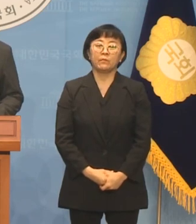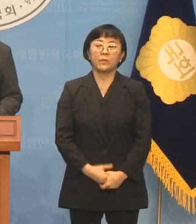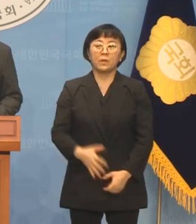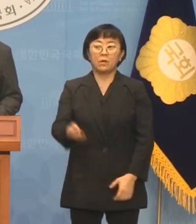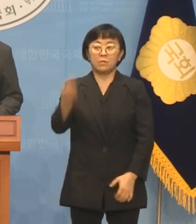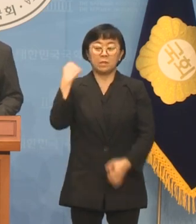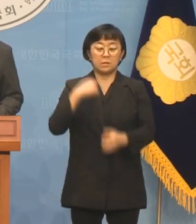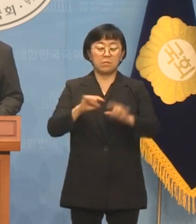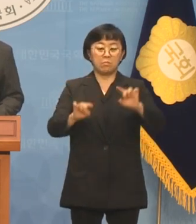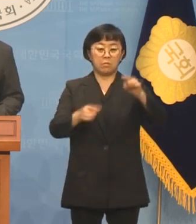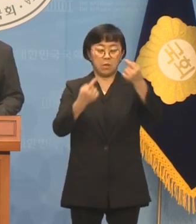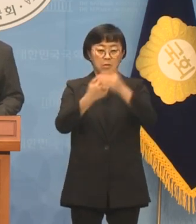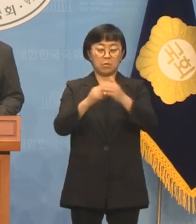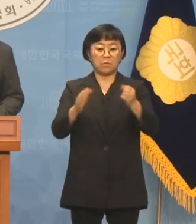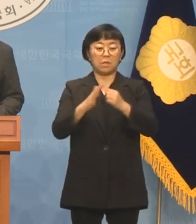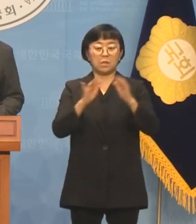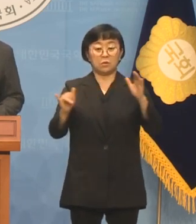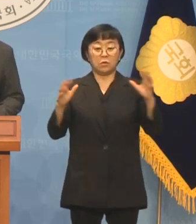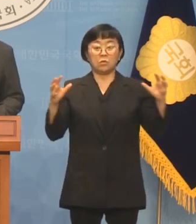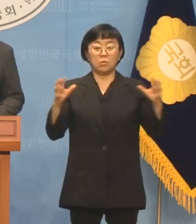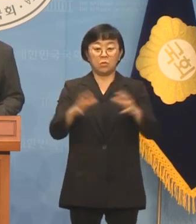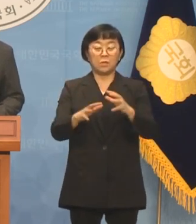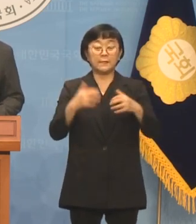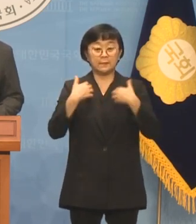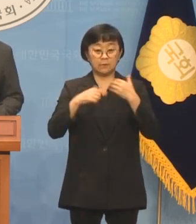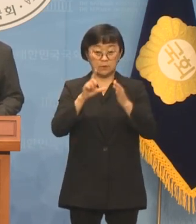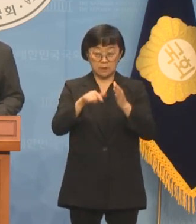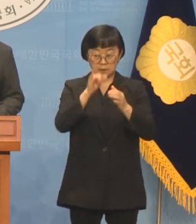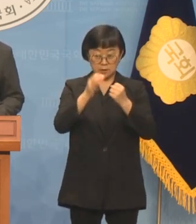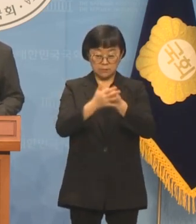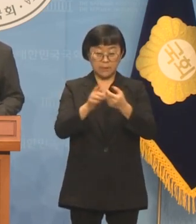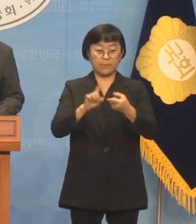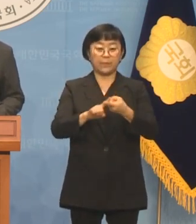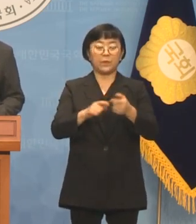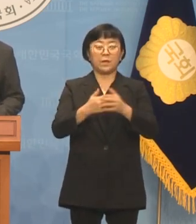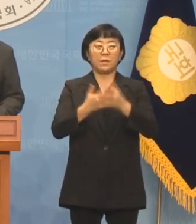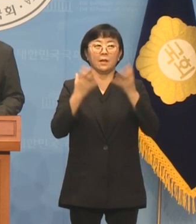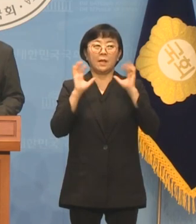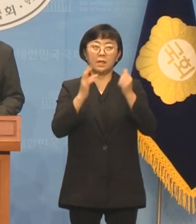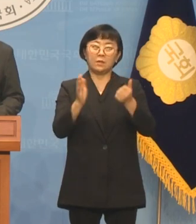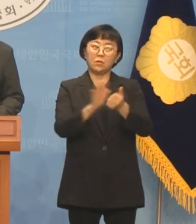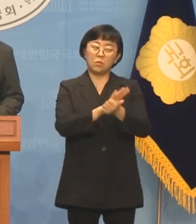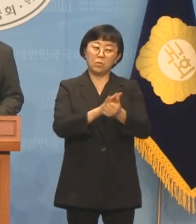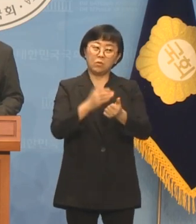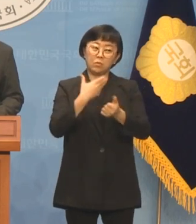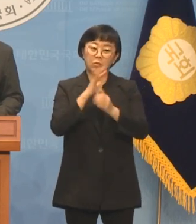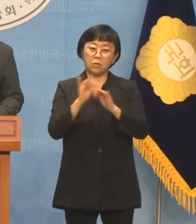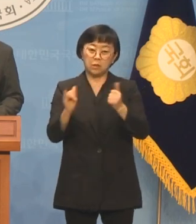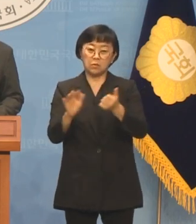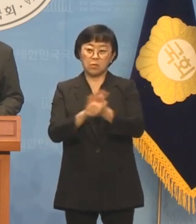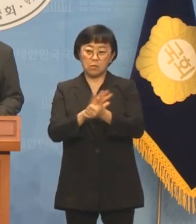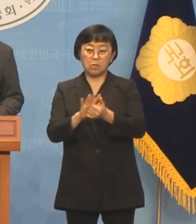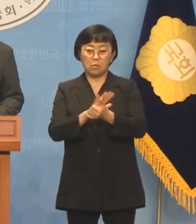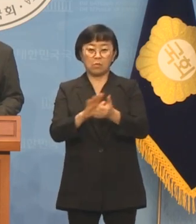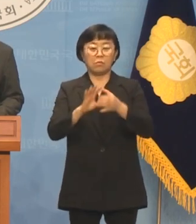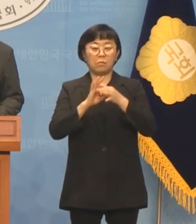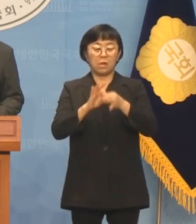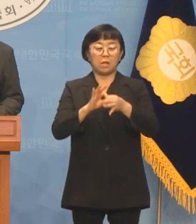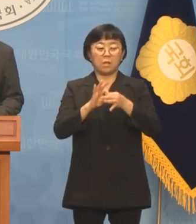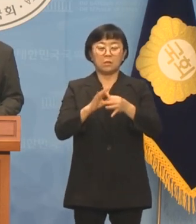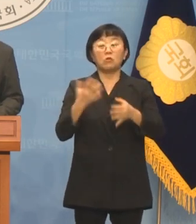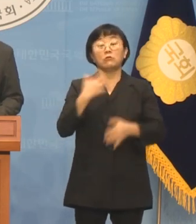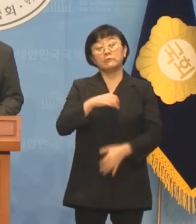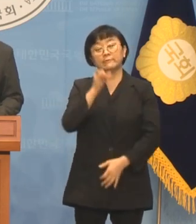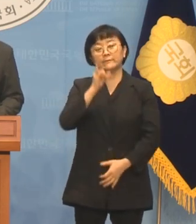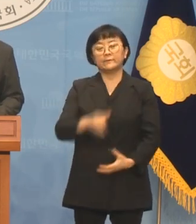얼마 전 설 연휴 가족들이 모여 즐거운 시간을 보냈지만 한편으로는 아이 돌봄, 노인 돌봄 등으로 시름이